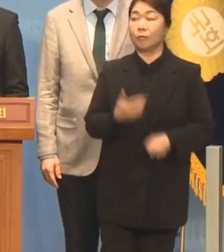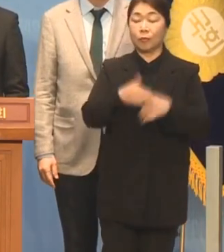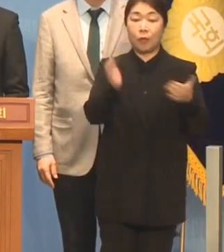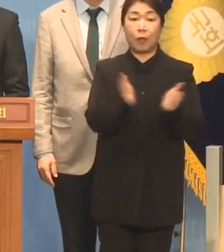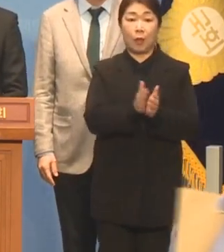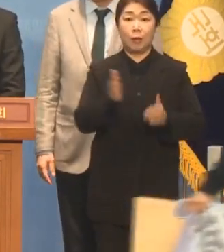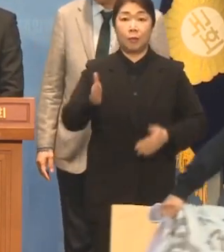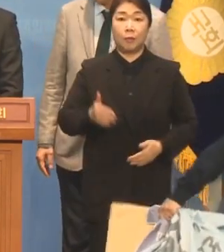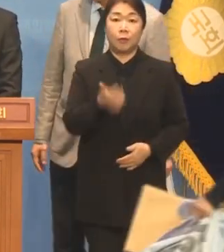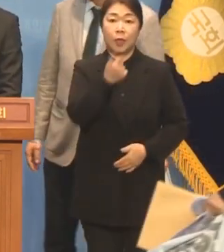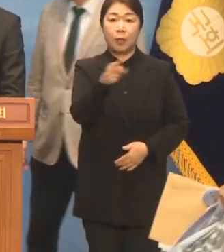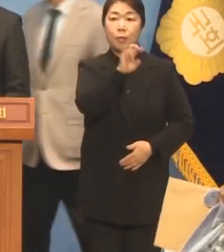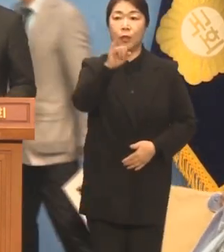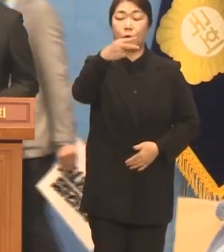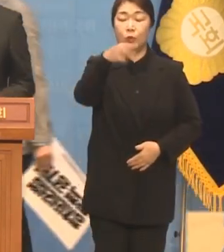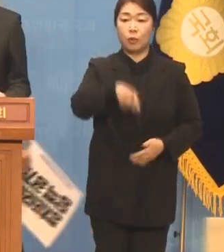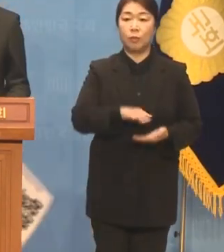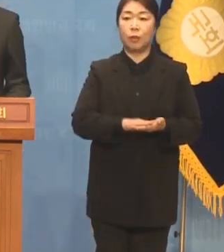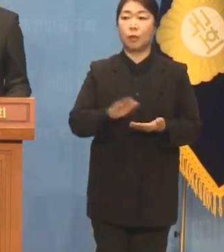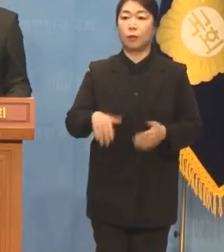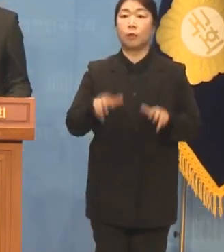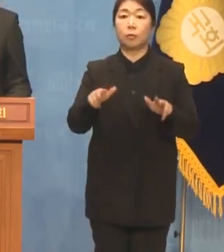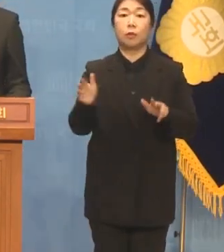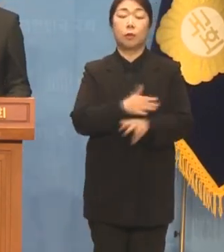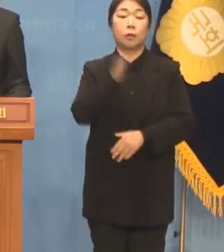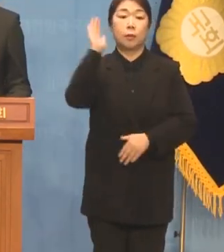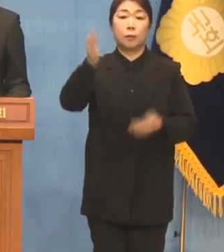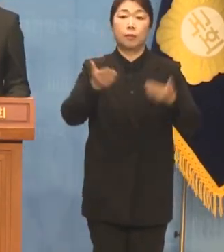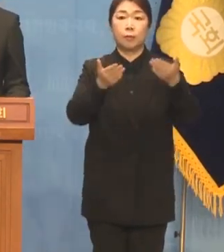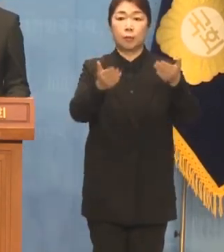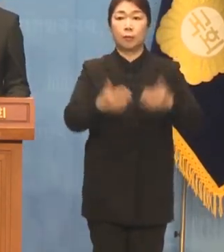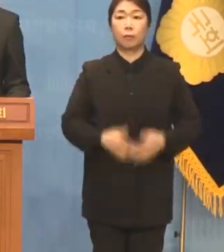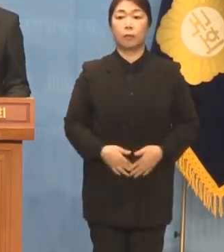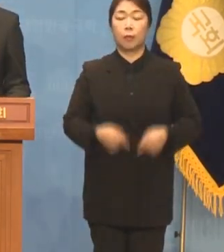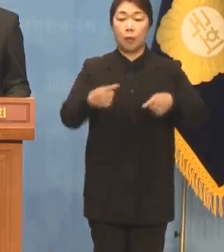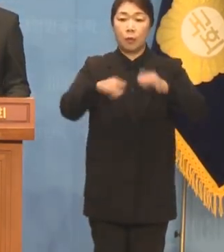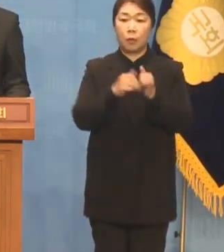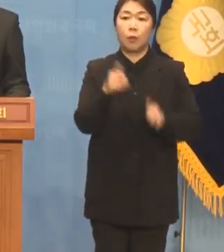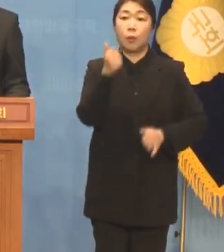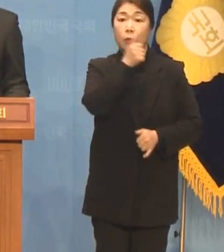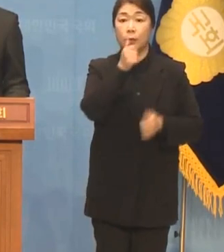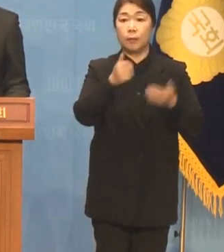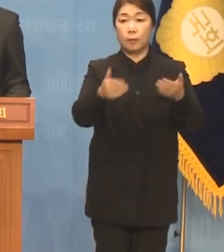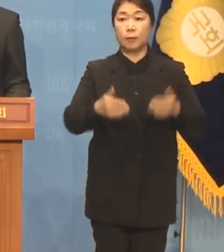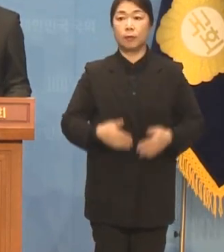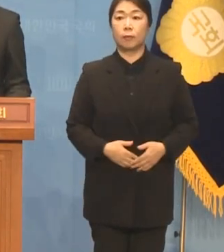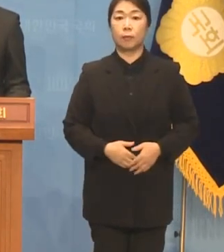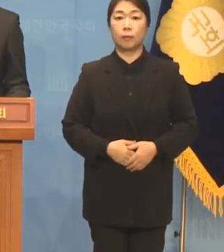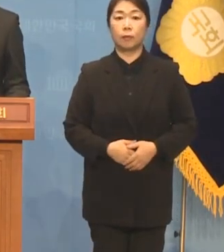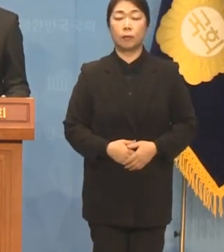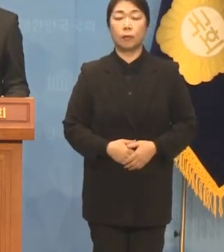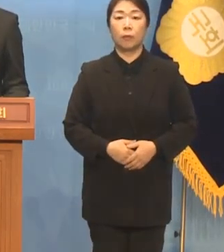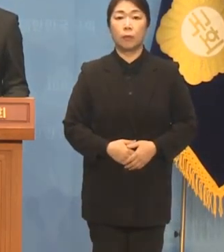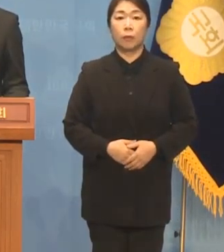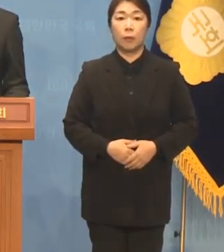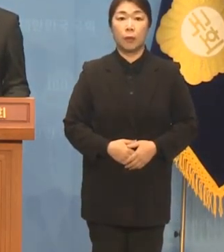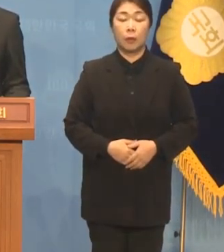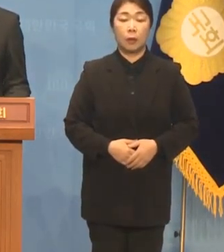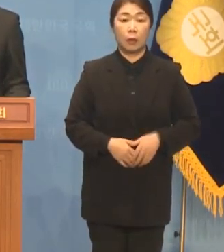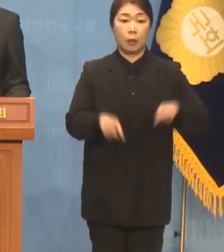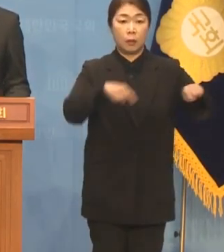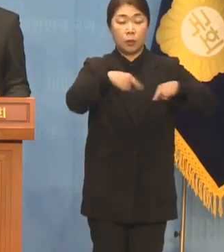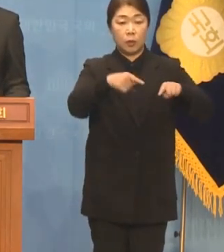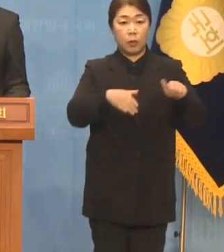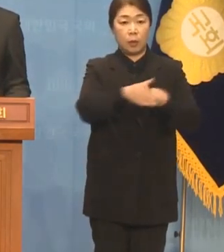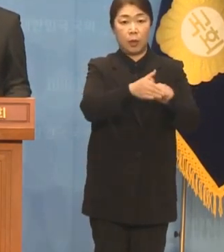정치테러 대책위원회 기자회견을 시작하겠습니다. 참석자들을 간단하게 소개해드리겠습니다. 당대표 정치테러 대책위원회